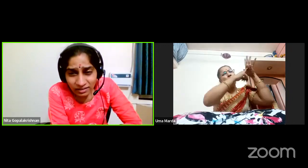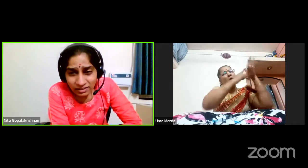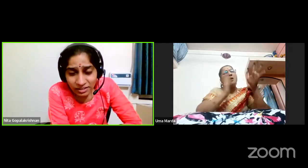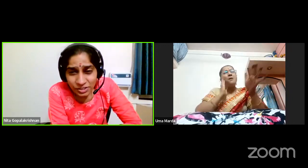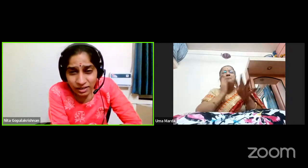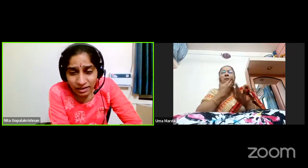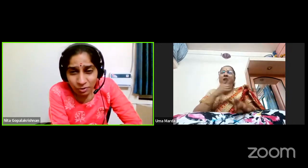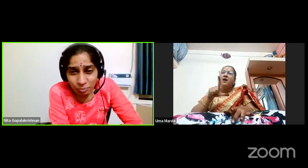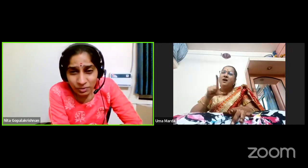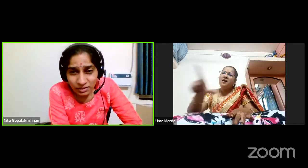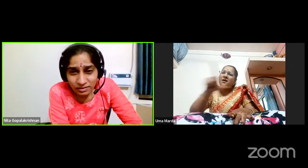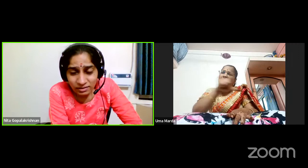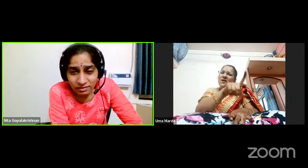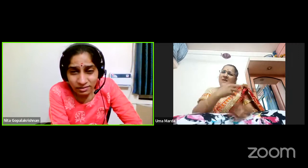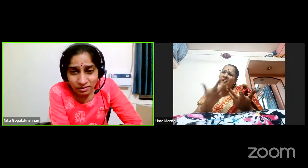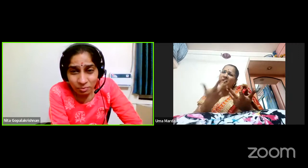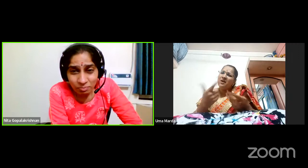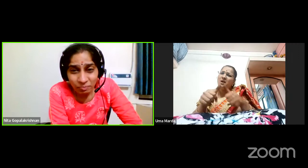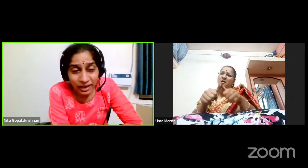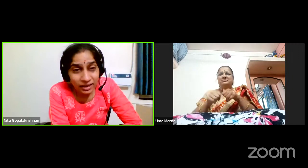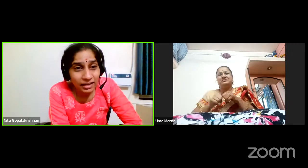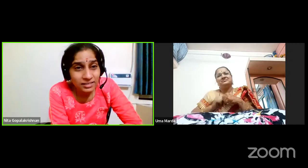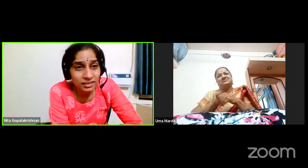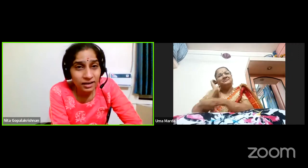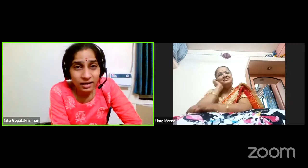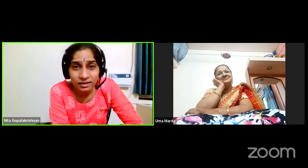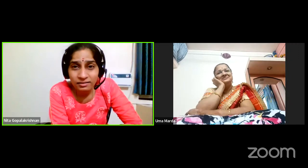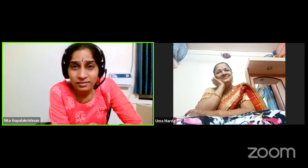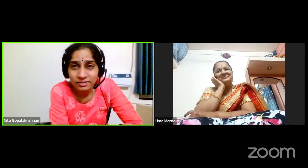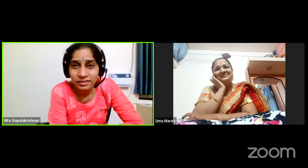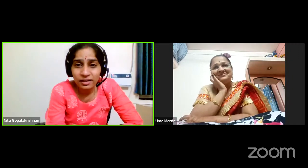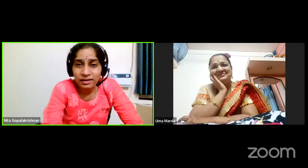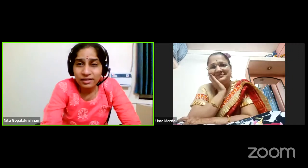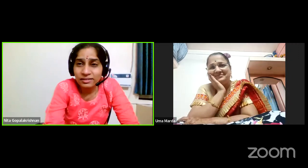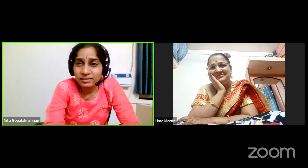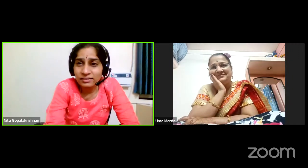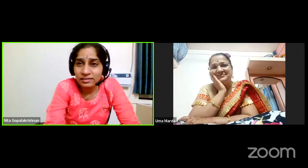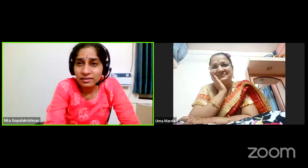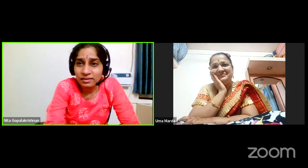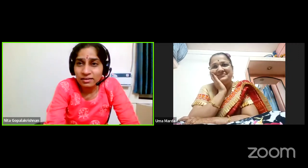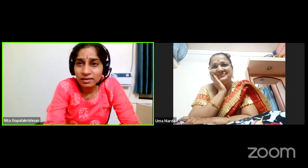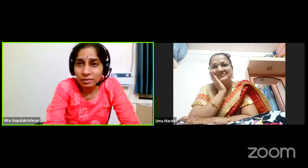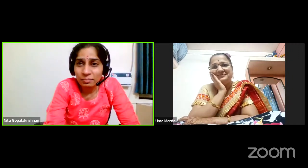पाप है ना कृष्णा के ऊपर पैर ऐसे लगाना,